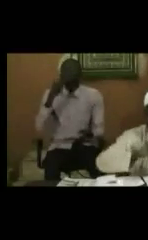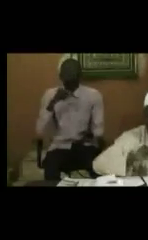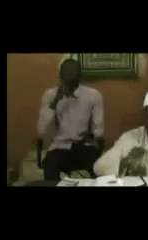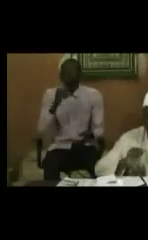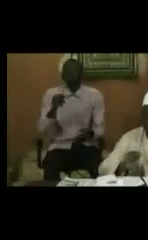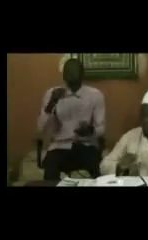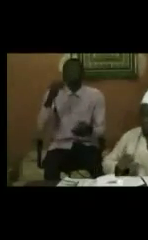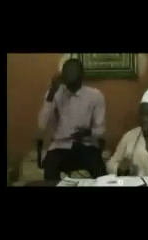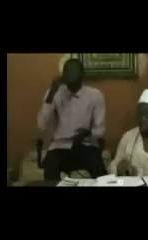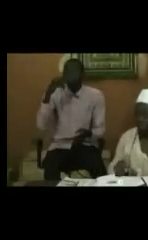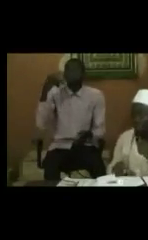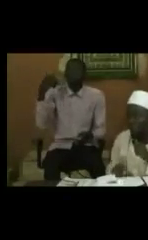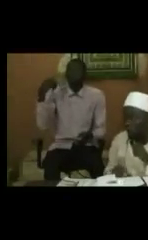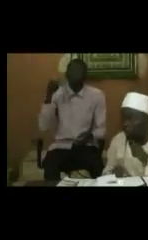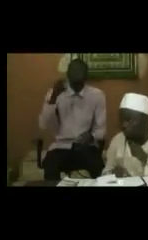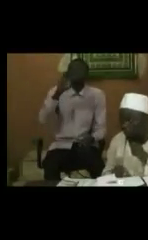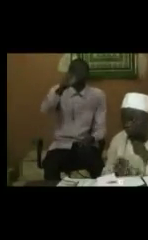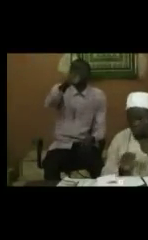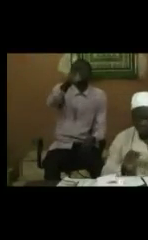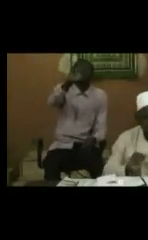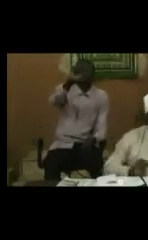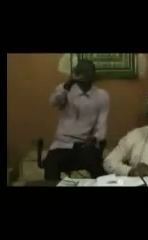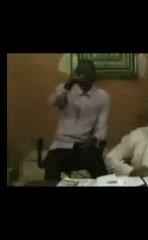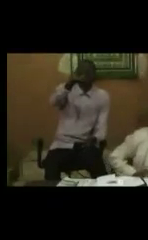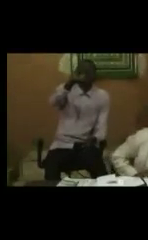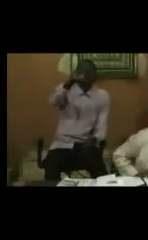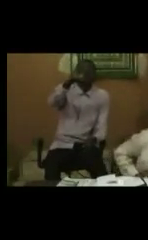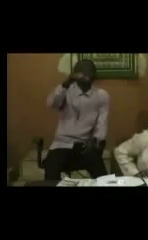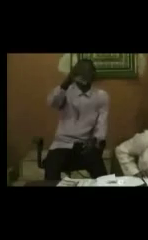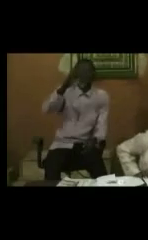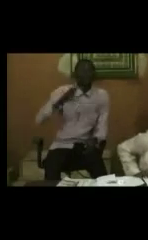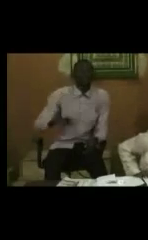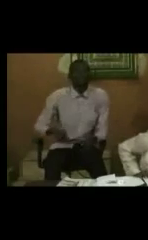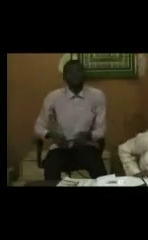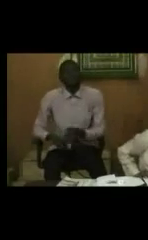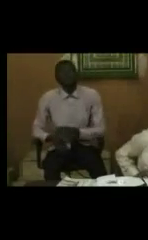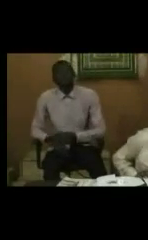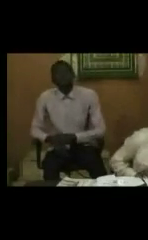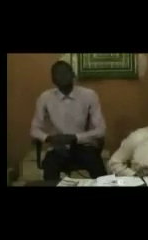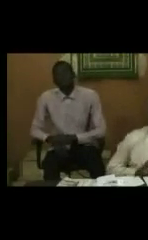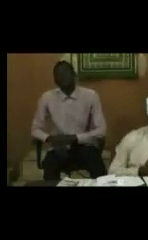shaitani inu sesu lo wa o ko si si aya ma teketekete lo qurani